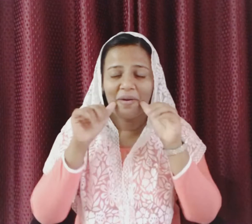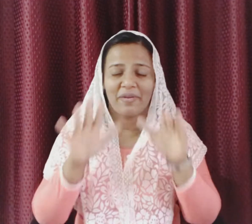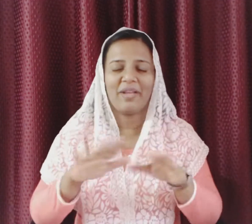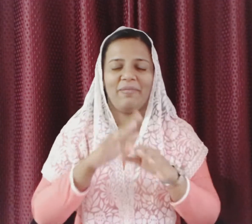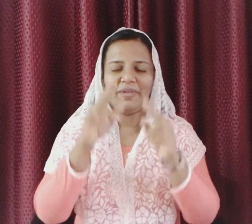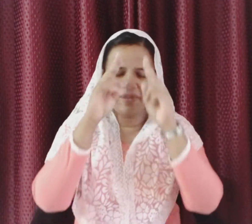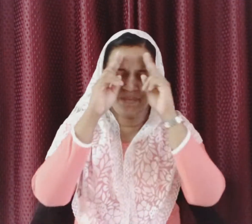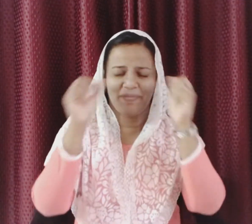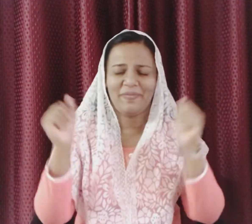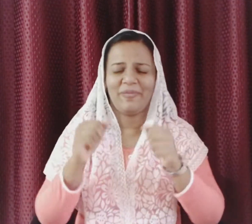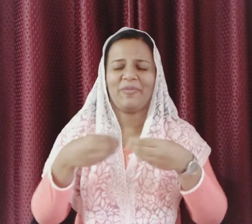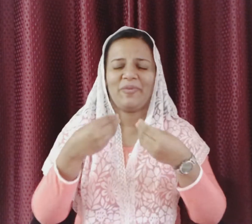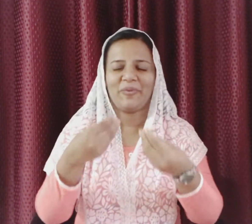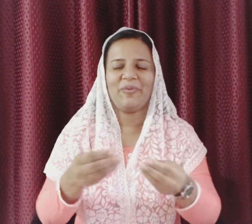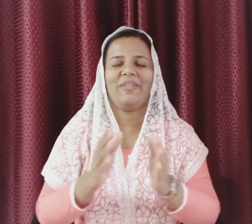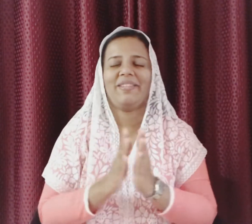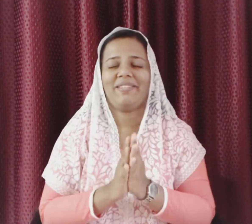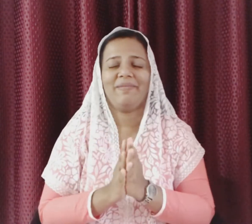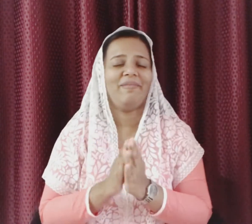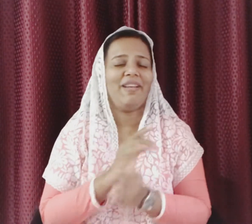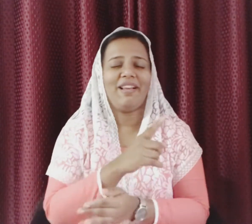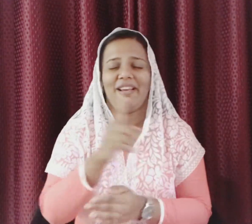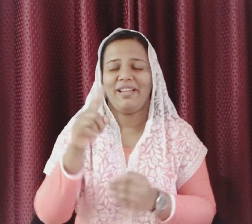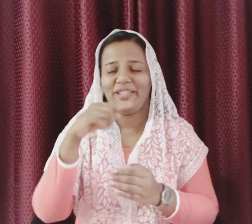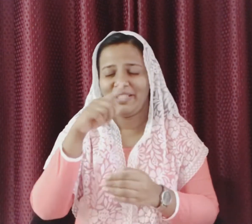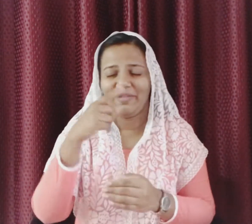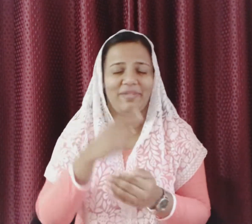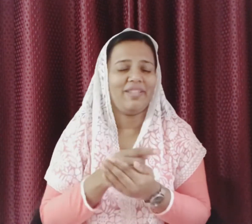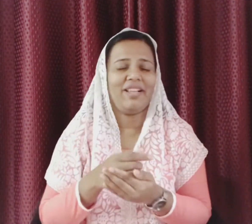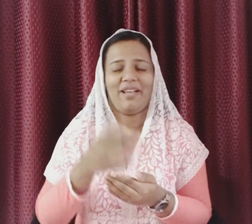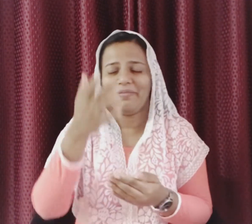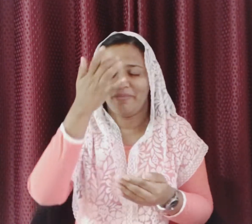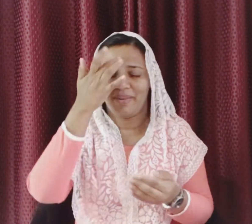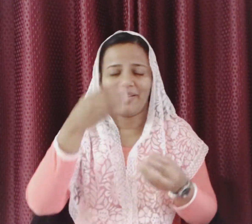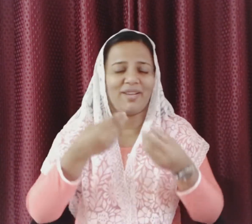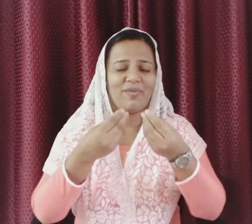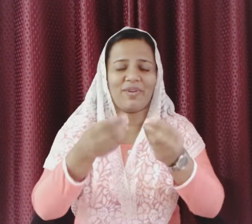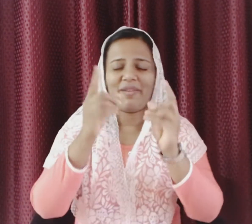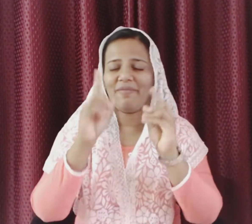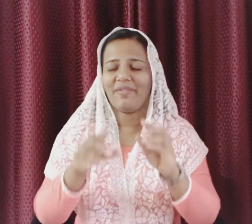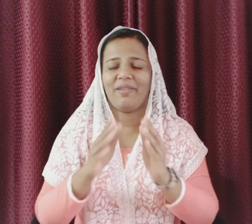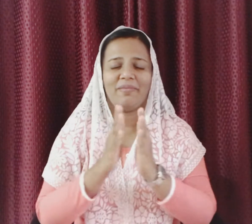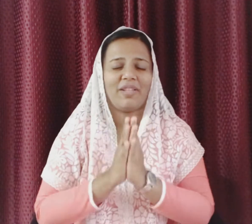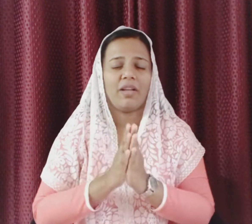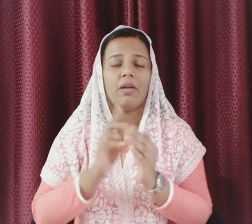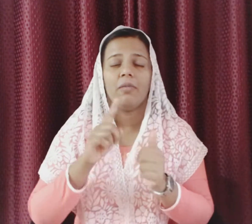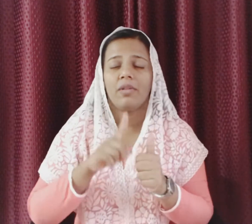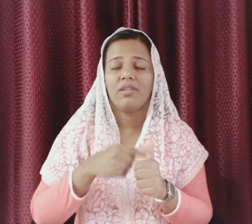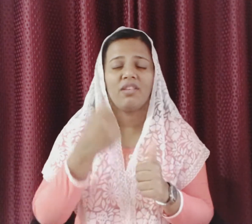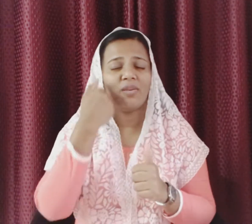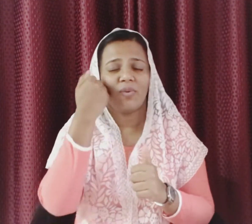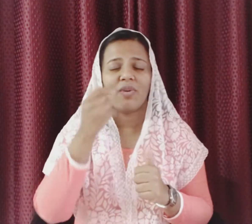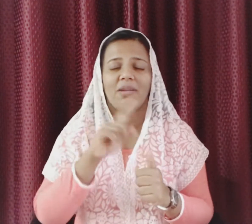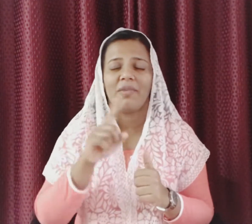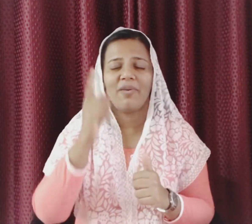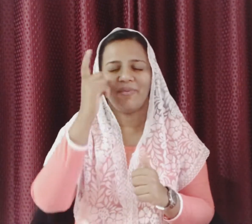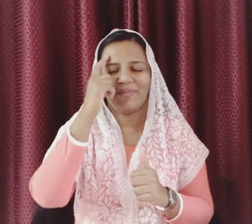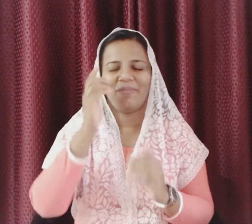എല്ലാം അനുഭവിപ്പാൻ തക്കവണ് കർത്താവെ തൻ്റെ കുഞ്ഞുങ്ങളുടെ ജീവിതത്തിൽ അങ്ങ് ഭാഗ്യം കൊടുക്കുന്നതിനായിട്ട് സ്തോത്രം. പ്രത്യേകിച്ച് രോഗികളായിരിക്കുന്നവർ ഈ പ്രഭാതത്തിൽ